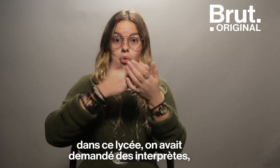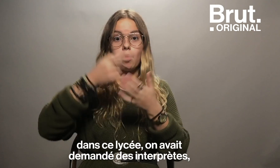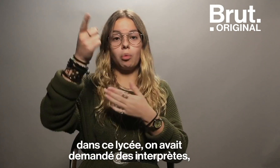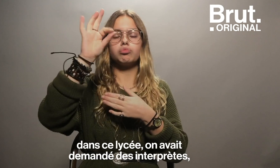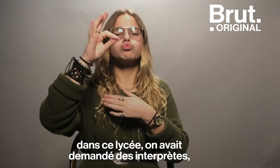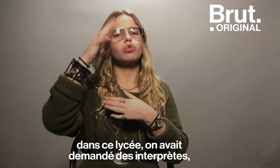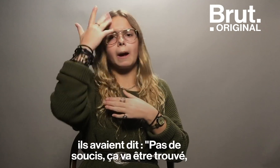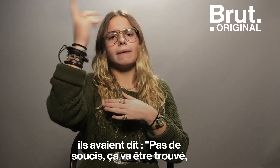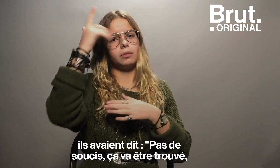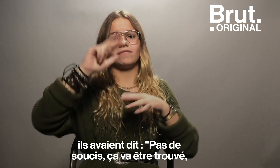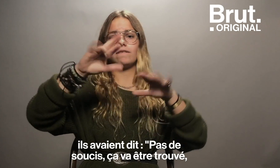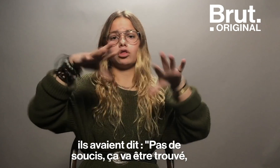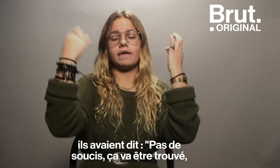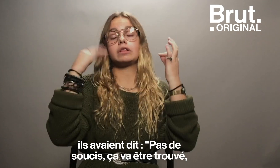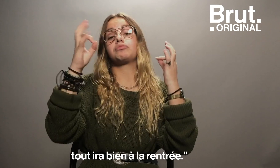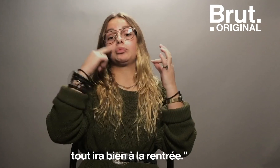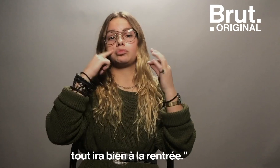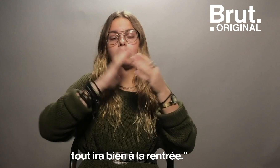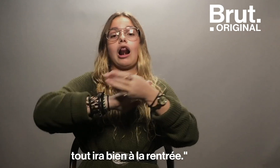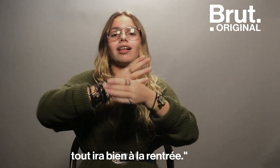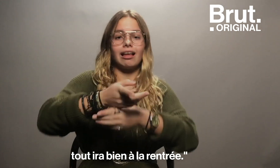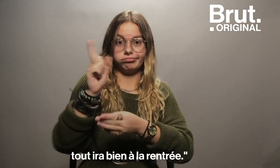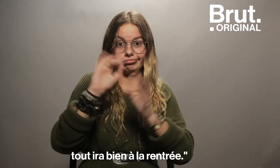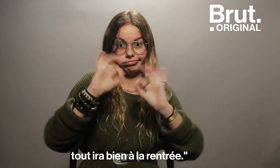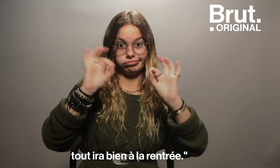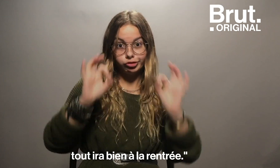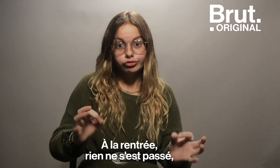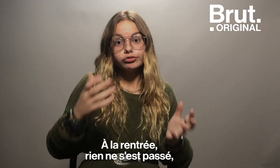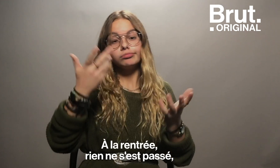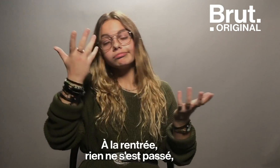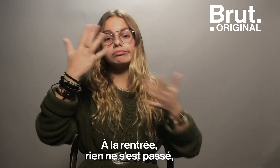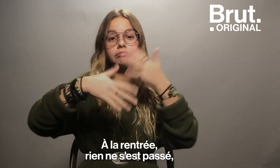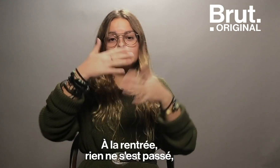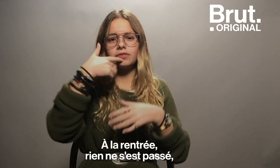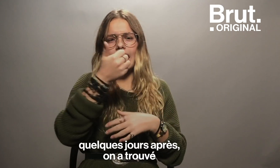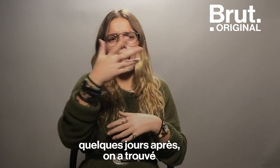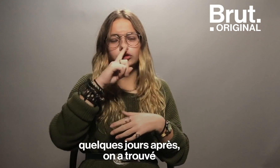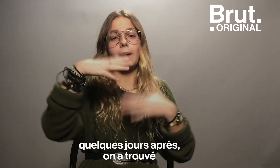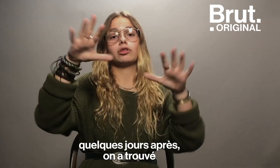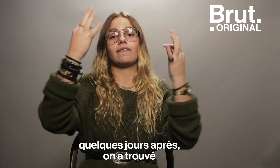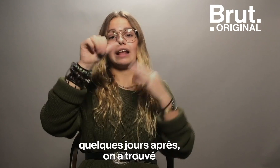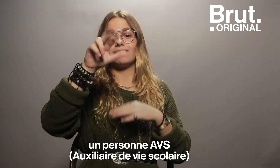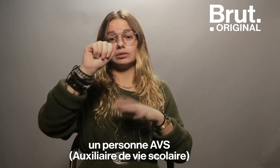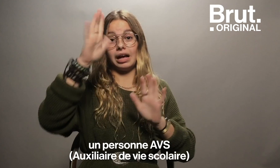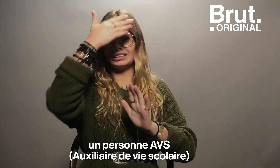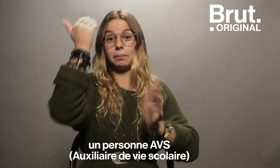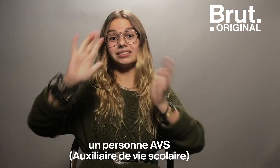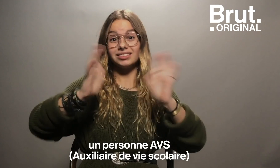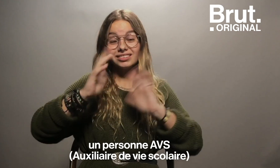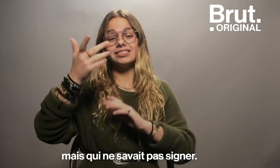avait demandé les interprètes, ça avait dit pas de souci, ça va être trouvé, vous aurez ce qui... tout va bien à la rentrée. À la rentrée, rien ne s'est passé. Quelques jours après, on a trouvé une personne AVS, mais qui ne savait pas